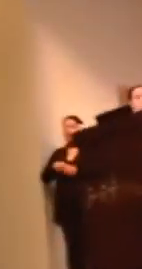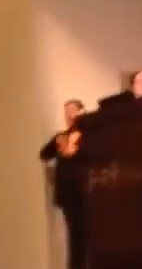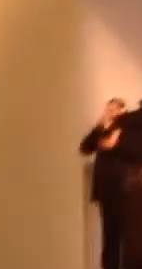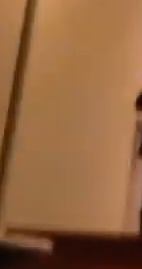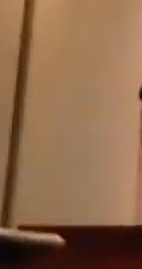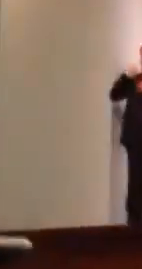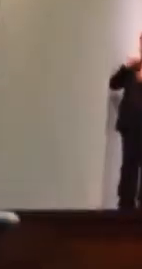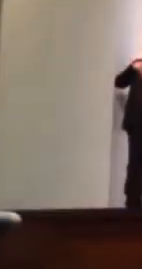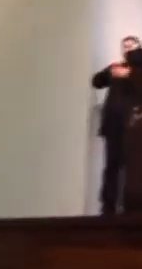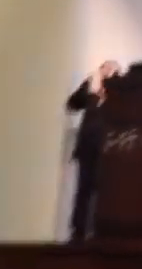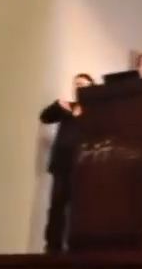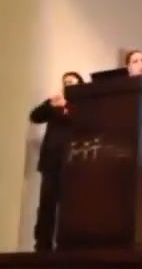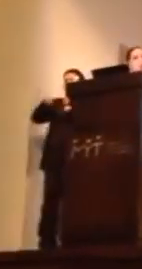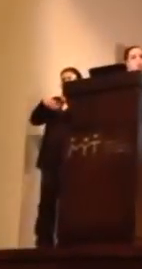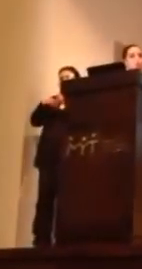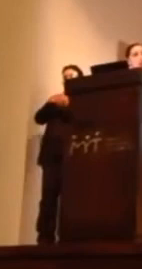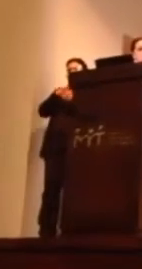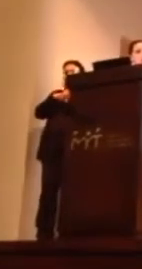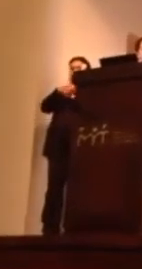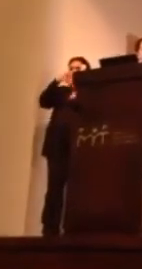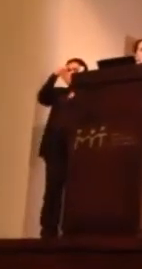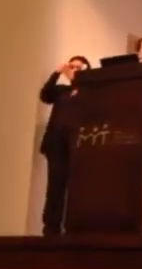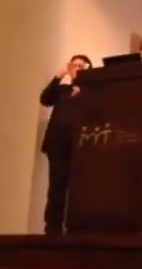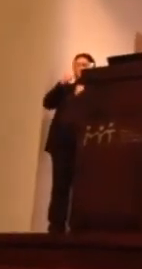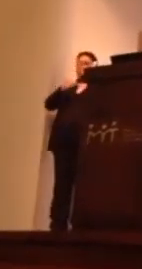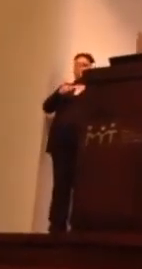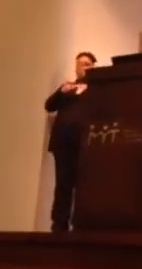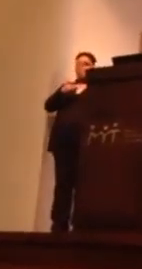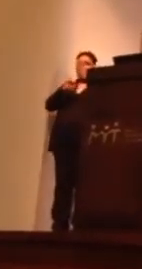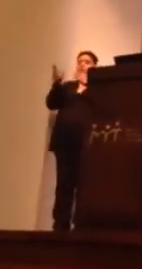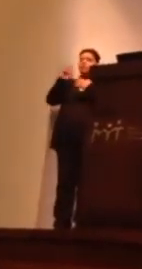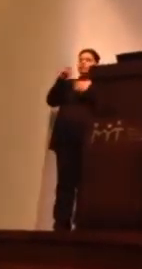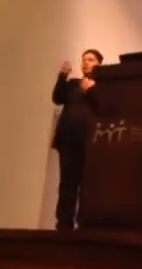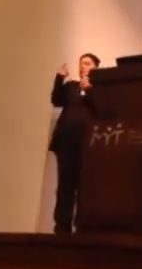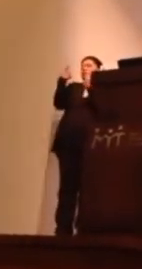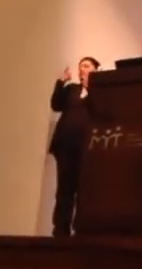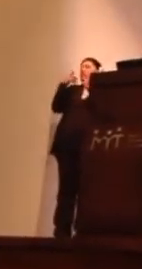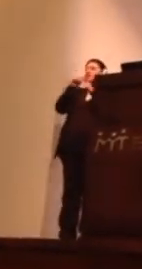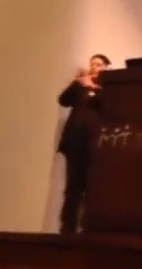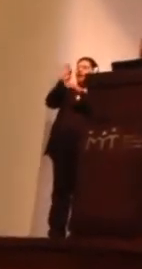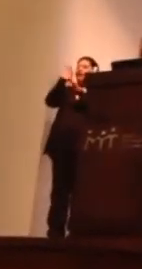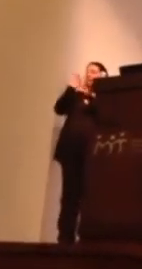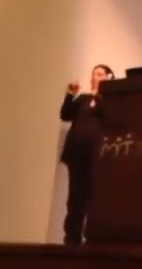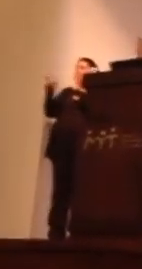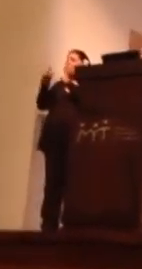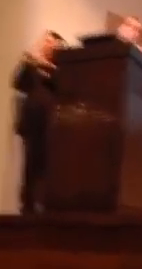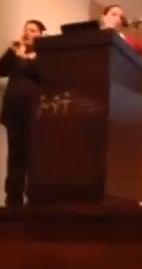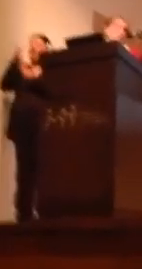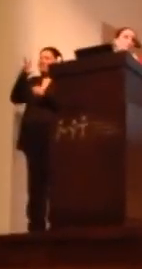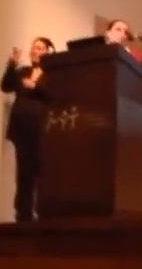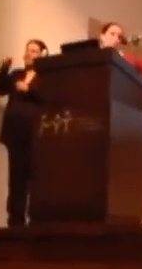estas, sí podemos hablar de un TDAH. Cuando es de repente una aislada por ahí, etc.